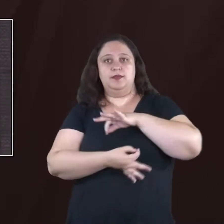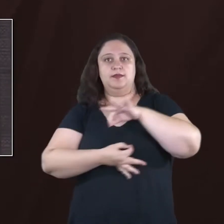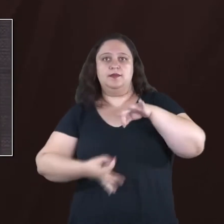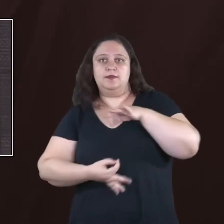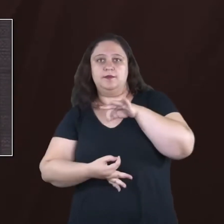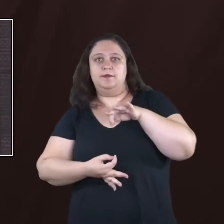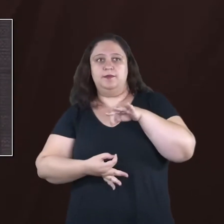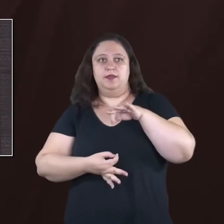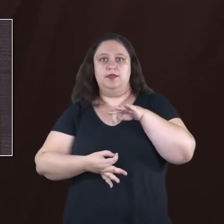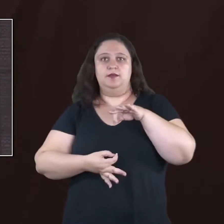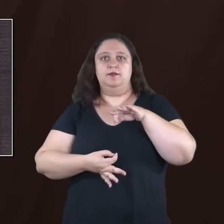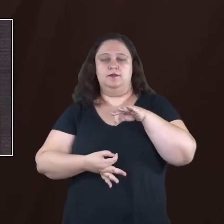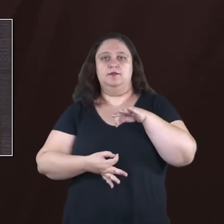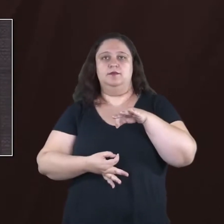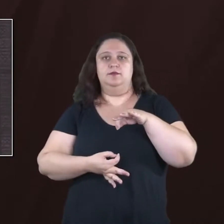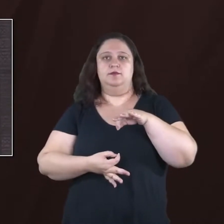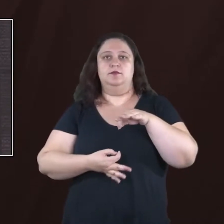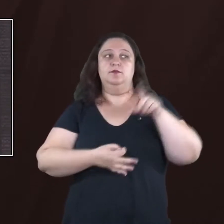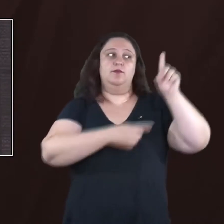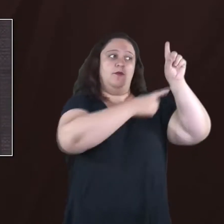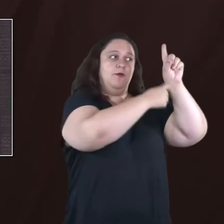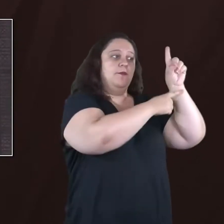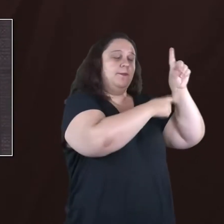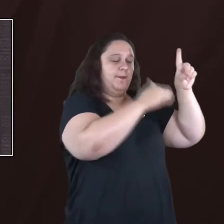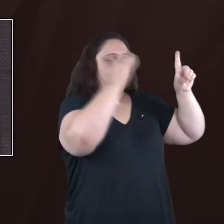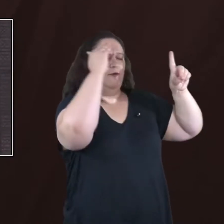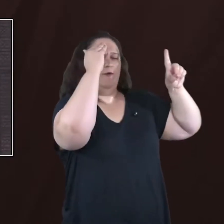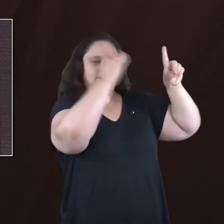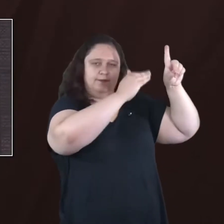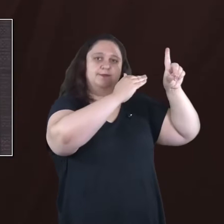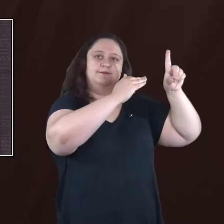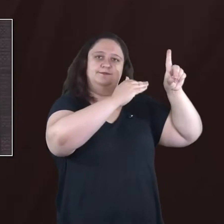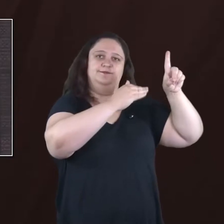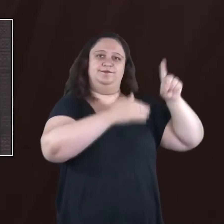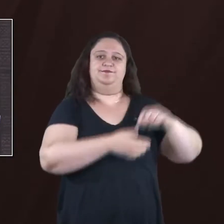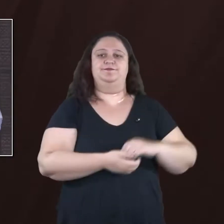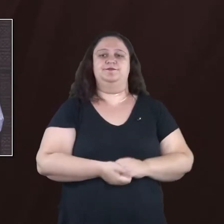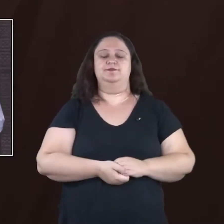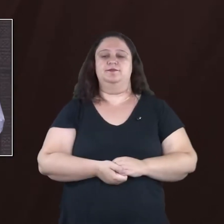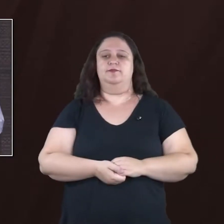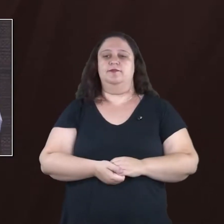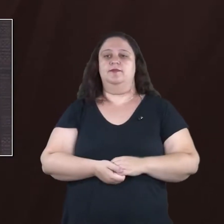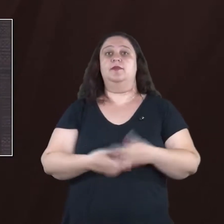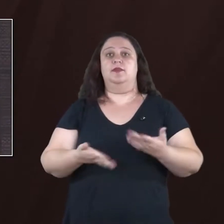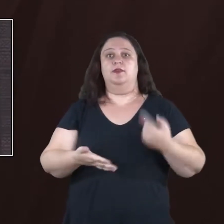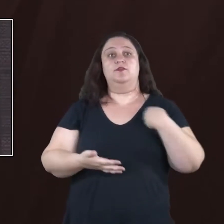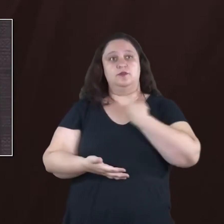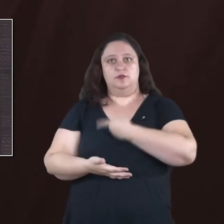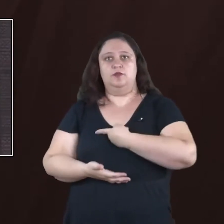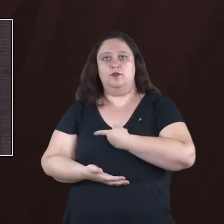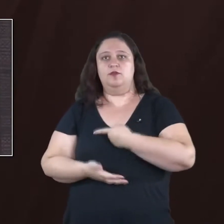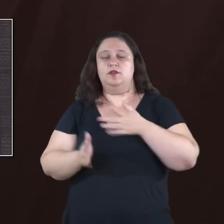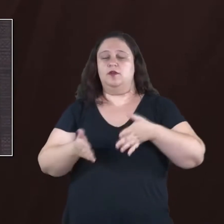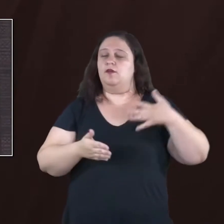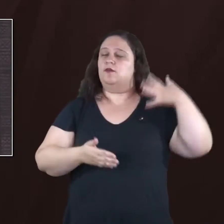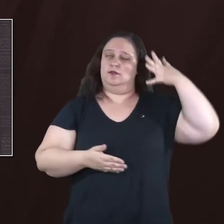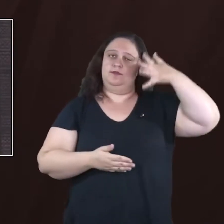sua obra através da nossa obediência à palavra de Deus. Então nós chegamos à mensagem